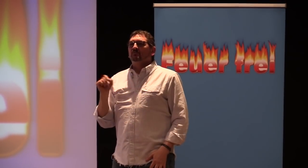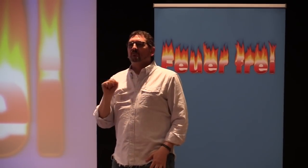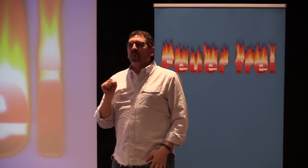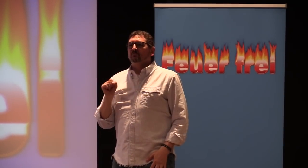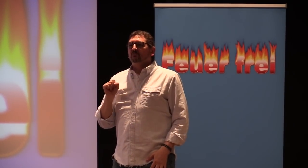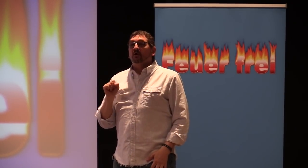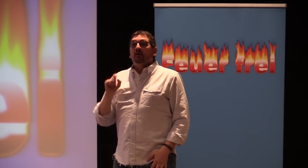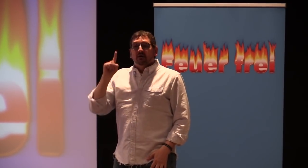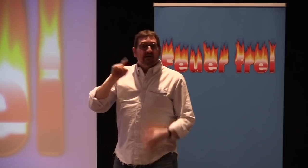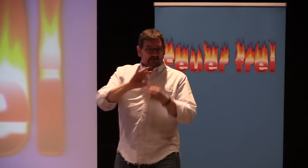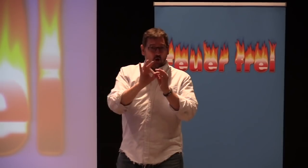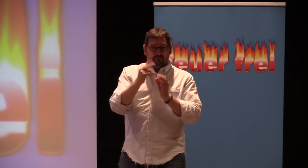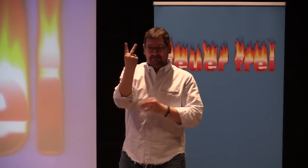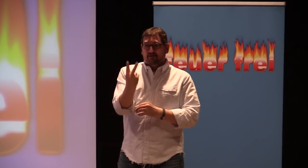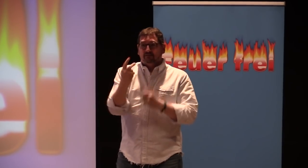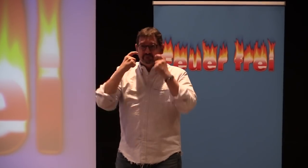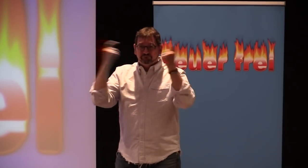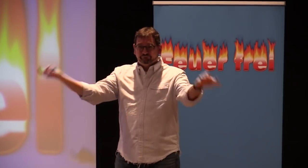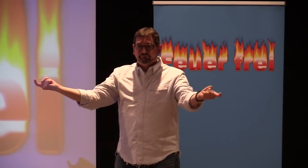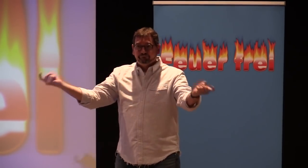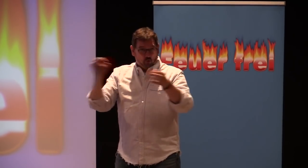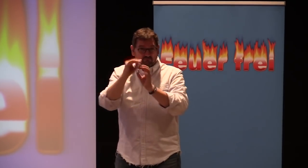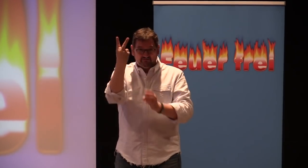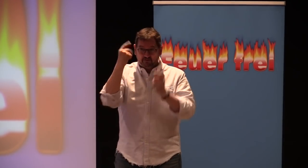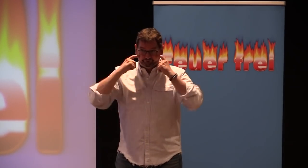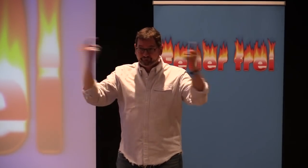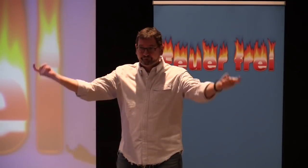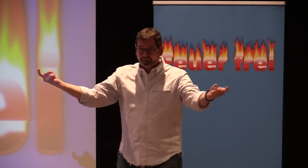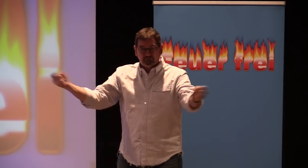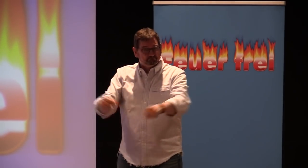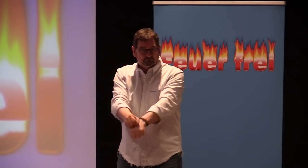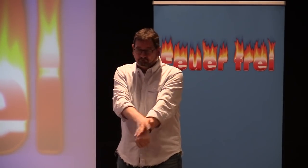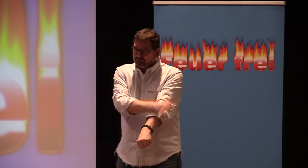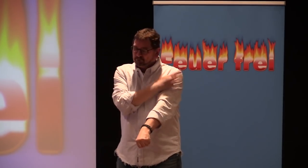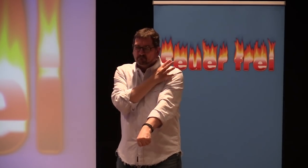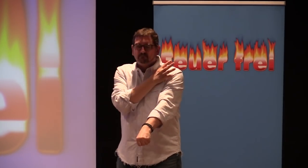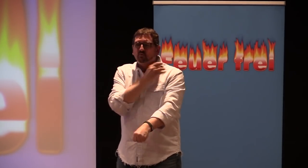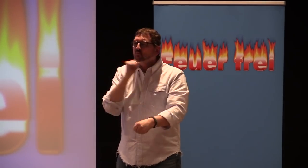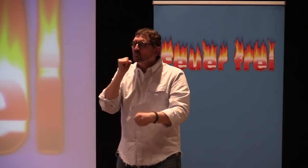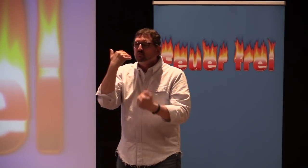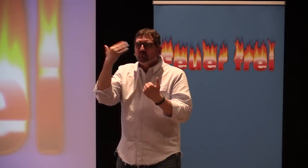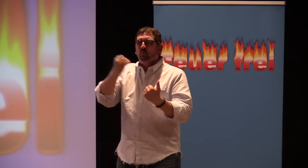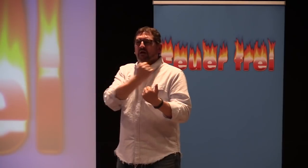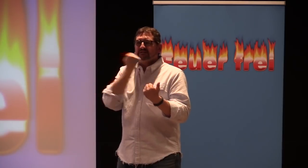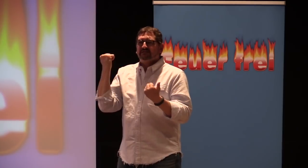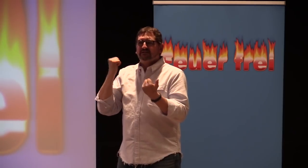kommt irgendwann, das ist noch so weit weg. Also, es waren auch sogar zwei ältere Menschen dabei, die ja tatsächlich,